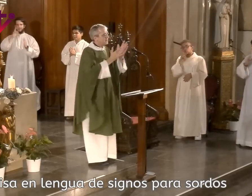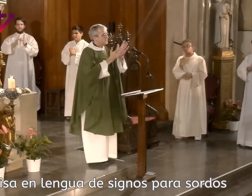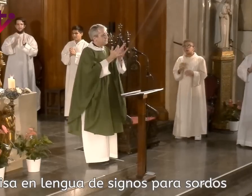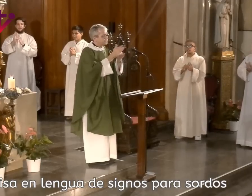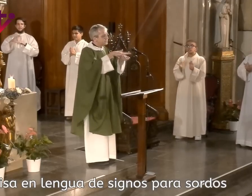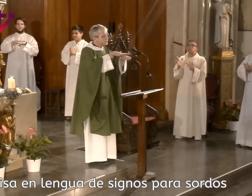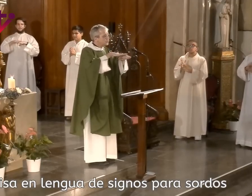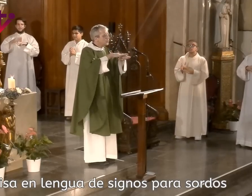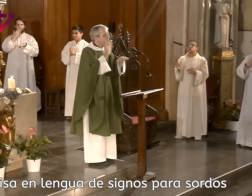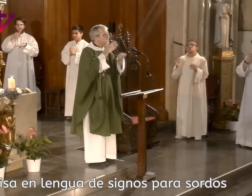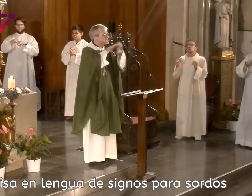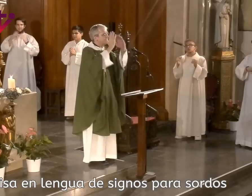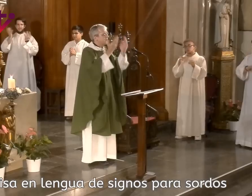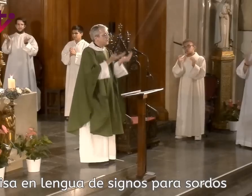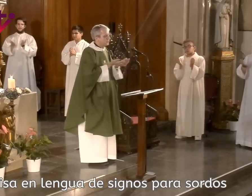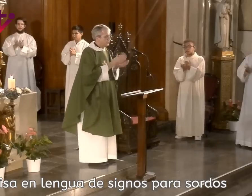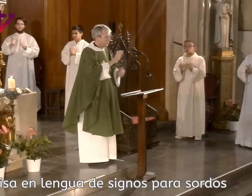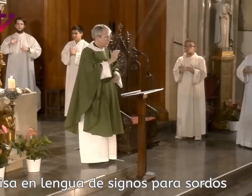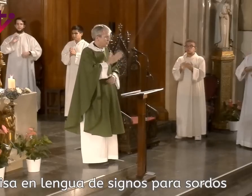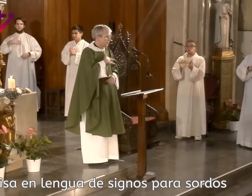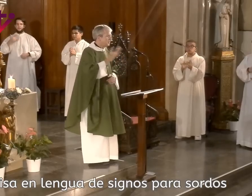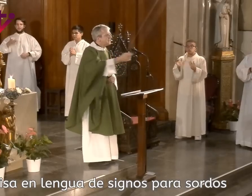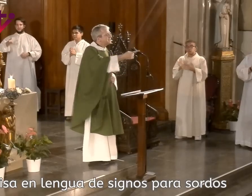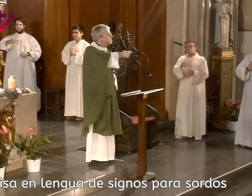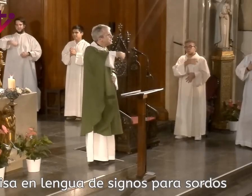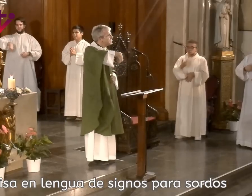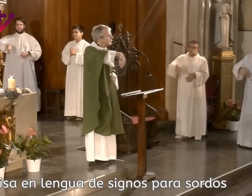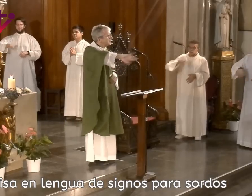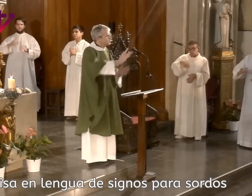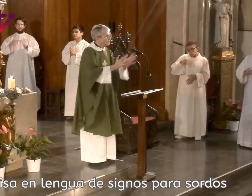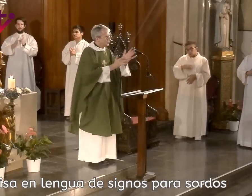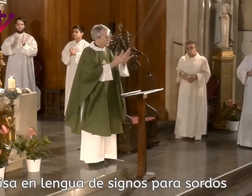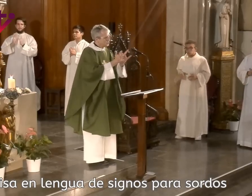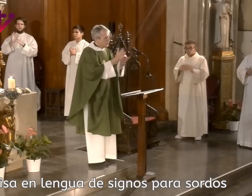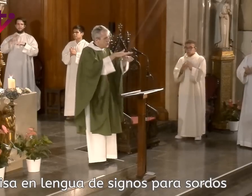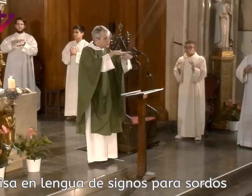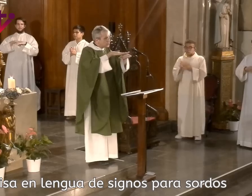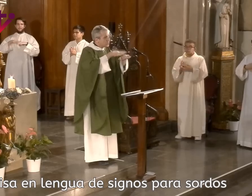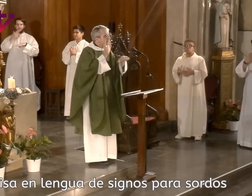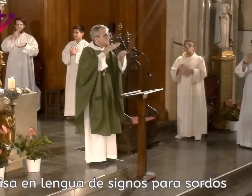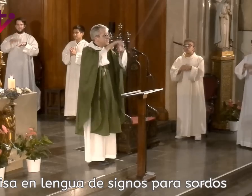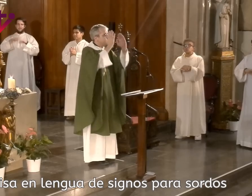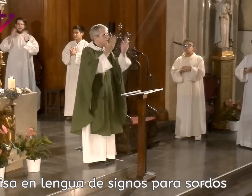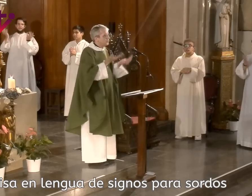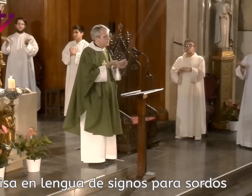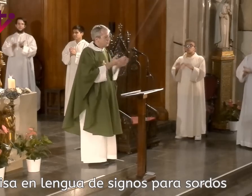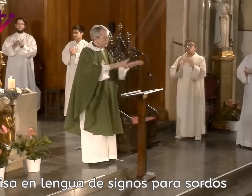Padre. Tú que quitas el pecado del mundo, ten piedad de nosotros. Tú que quitas el pecado del